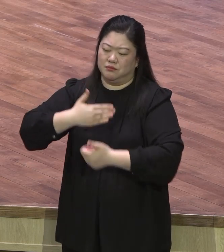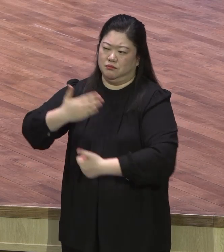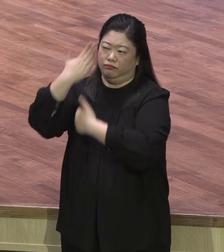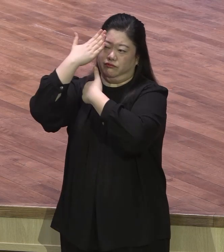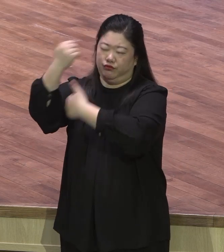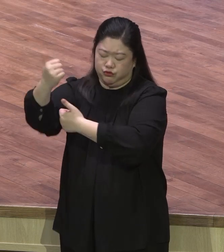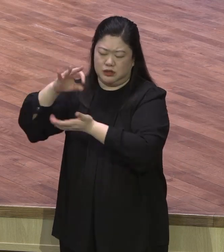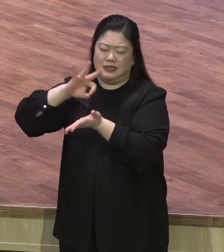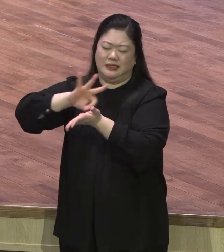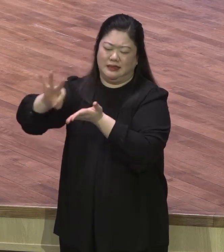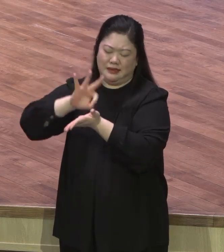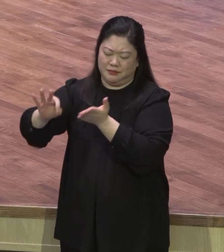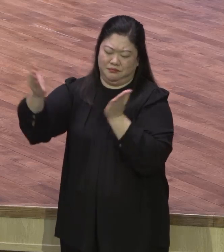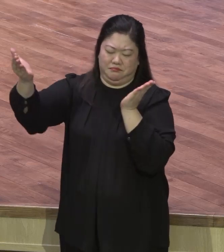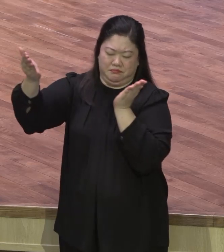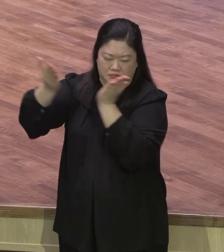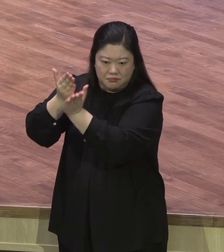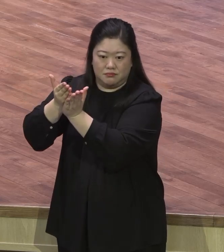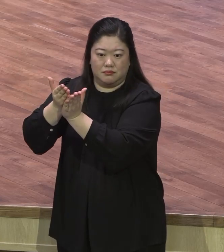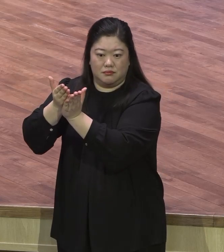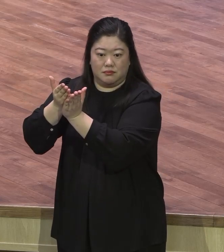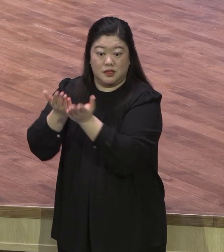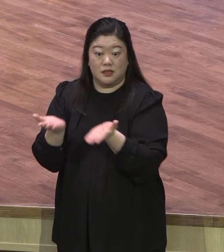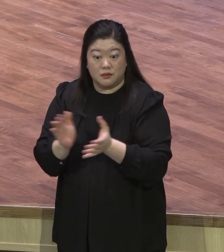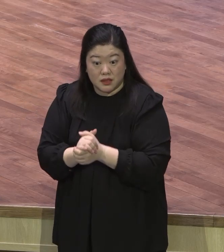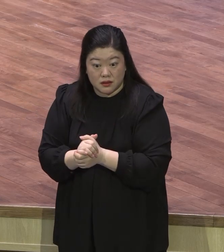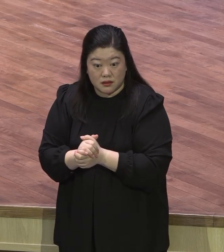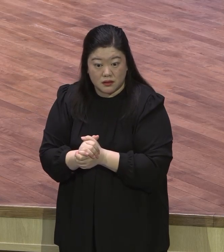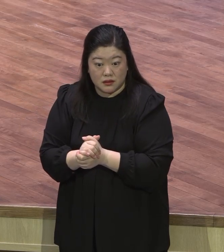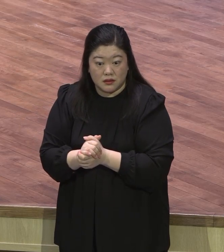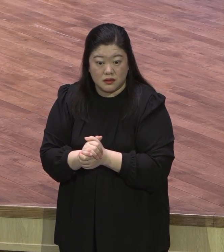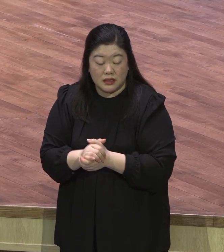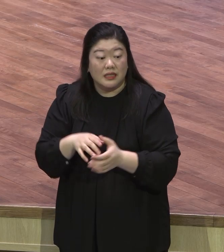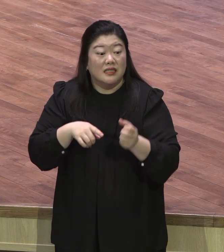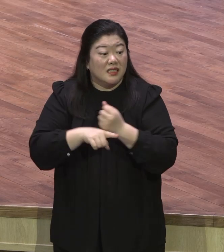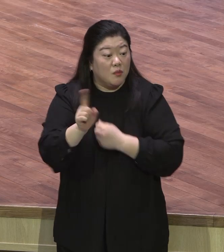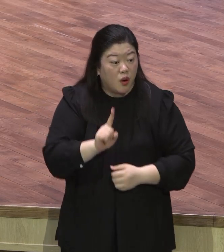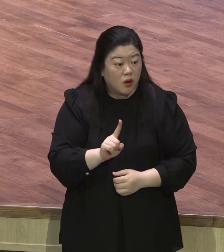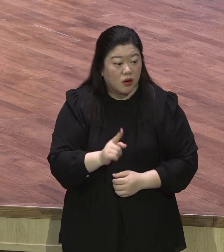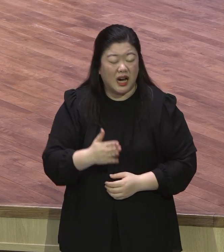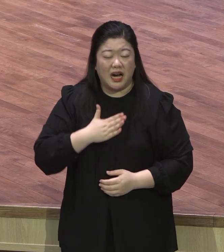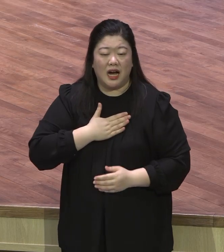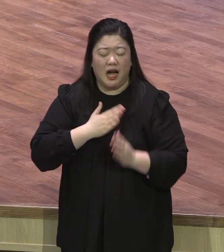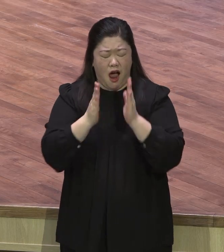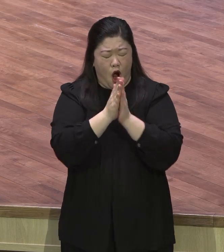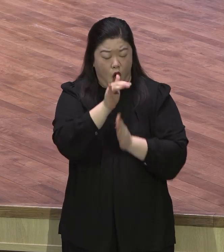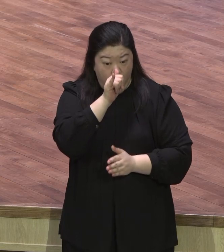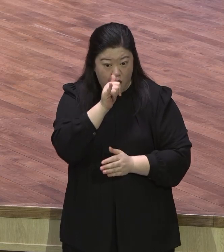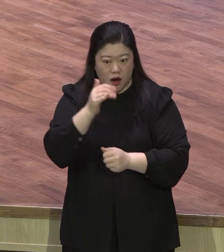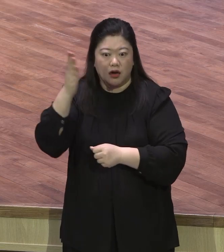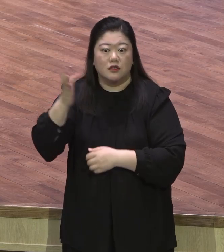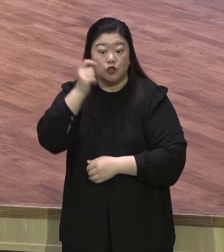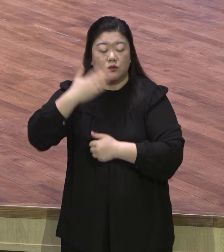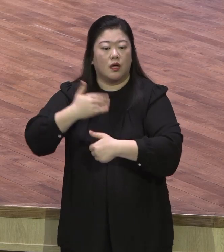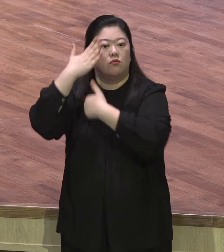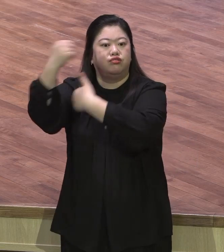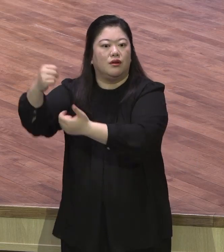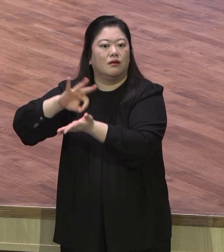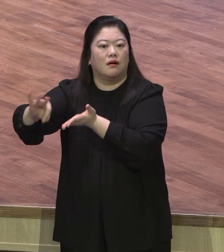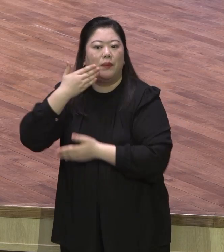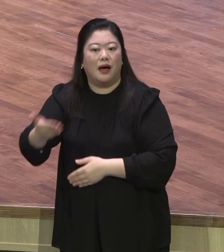무슨 말입니까 적 기도의 사람이에요 기도의 사람 이 말은요 깊이